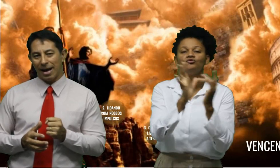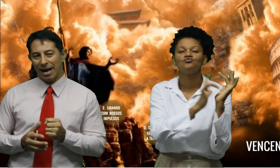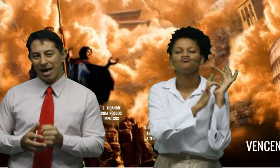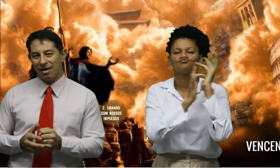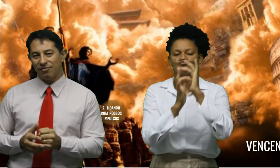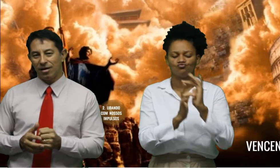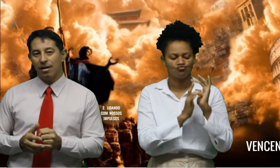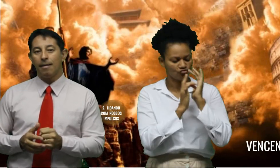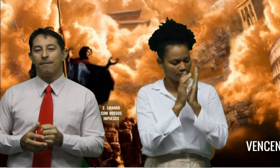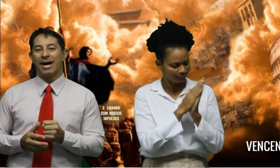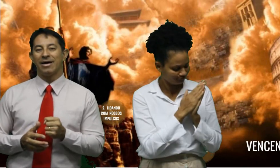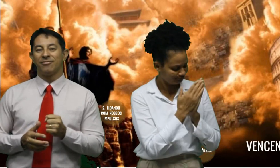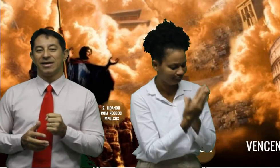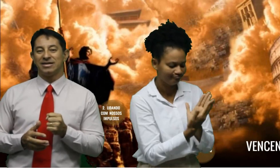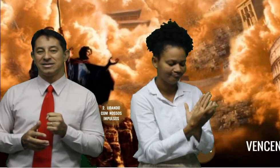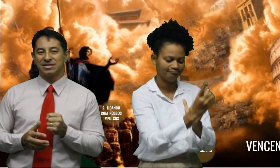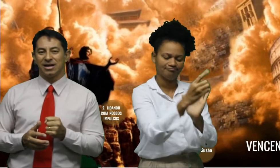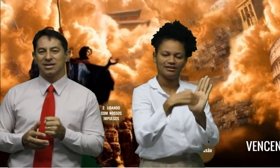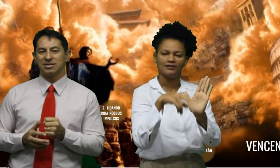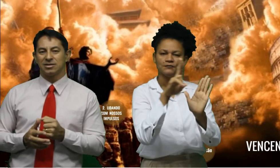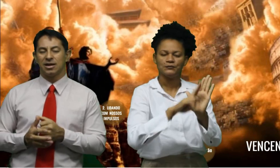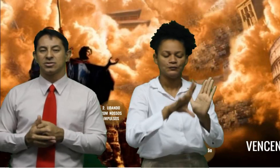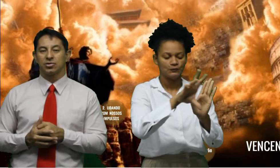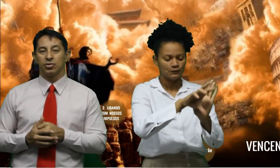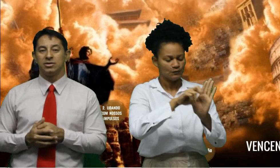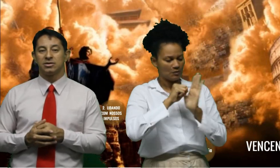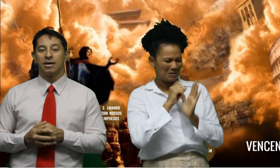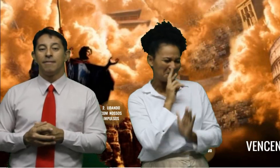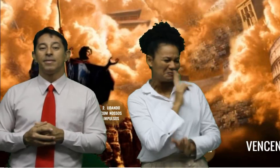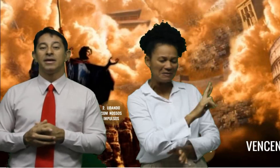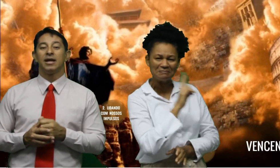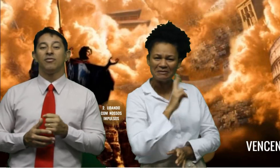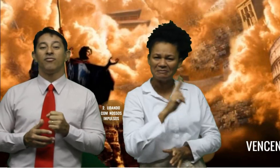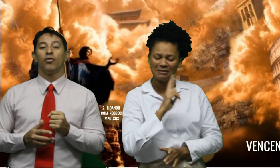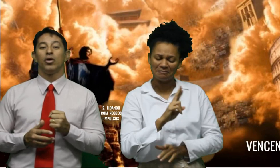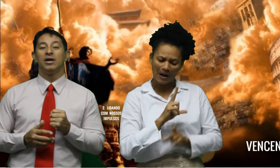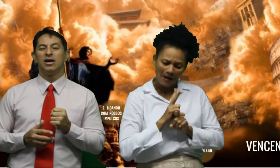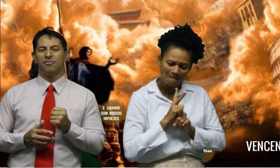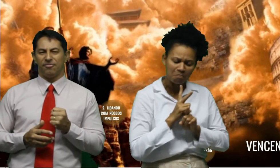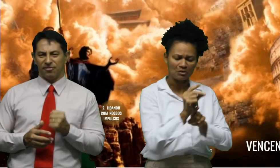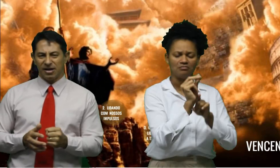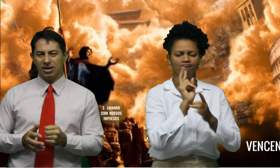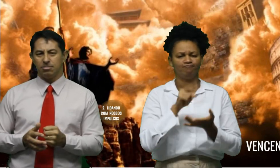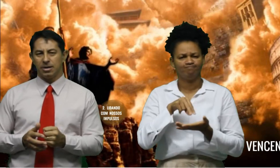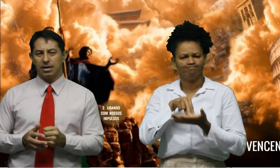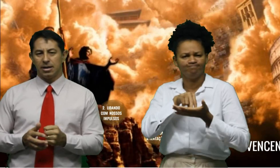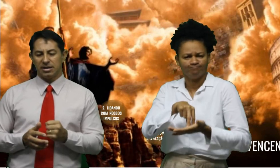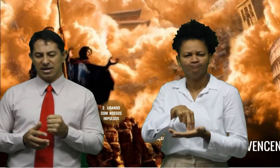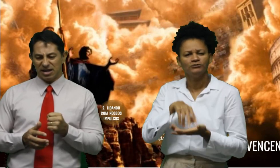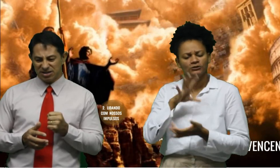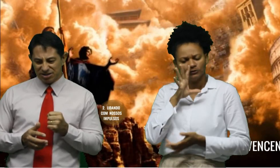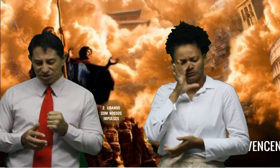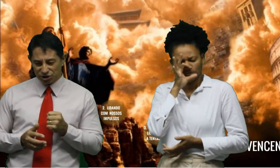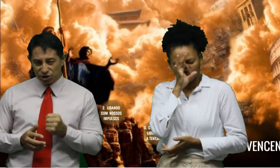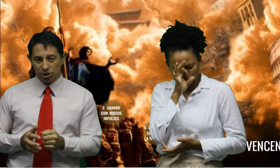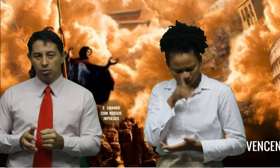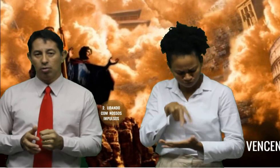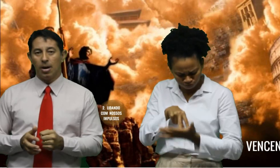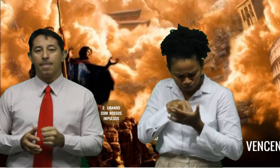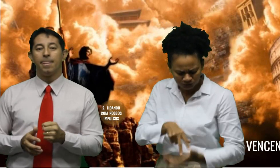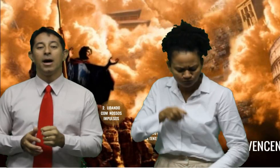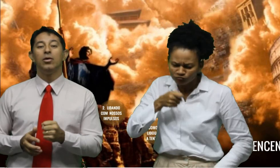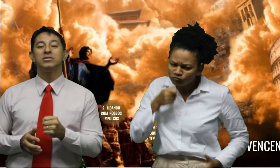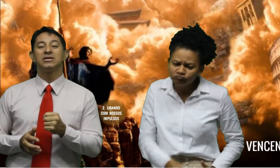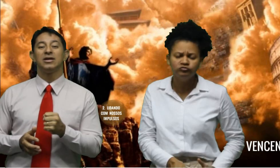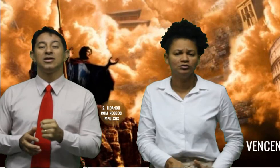a palavra para vencer as tentações, e Ele foi firme,